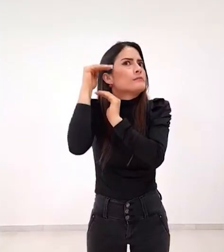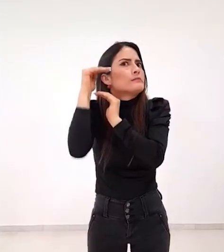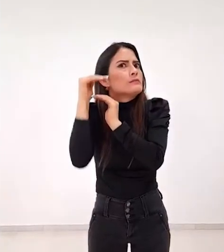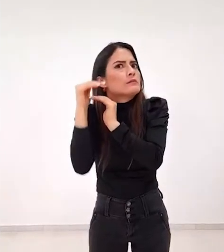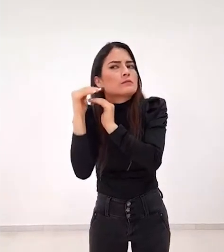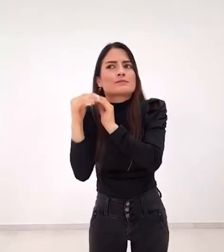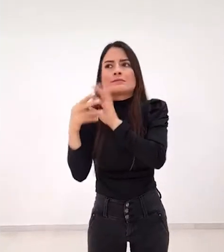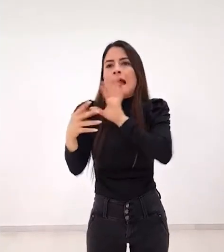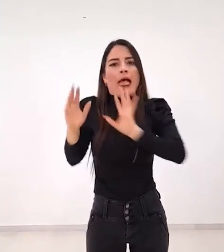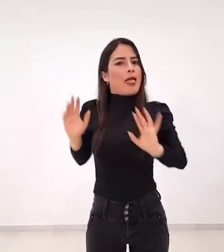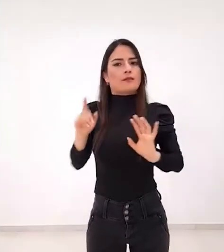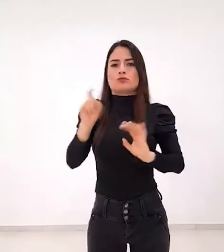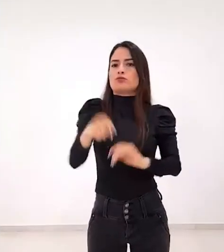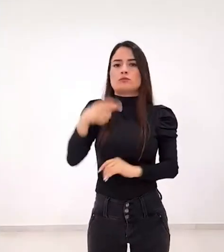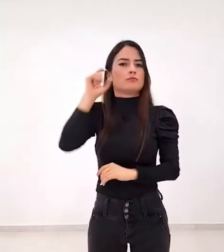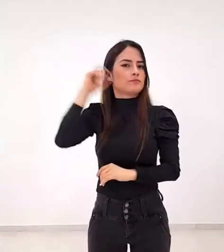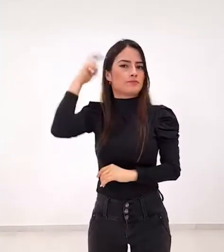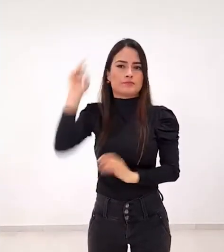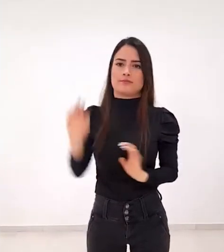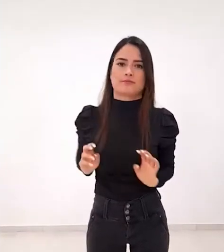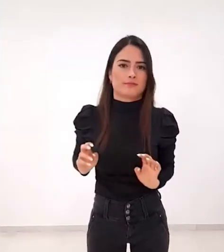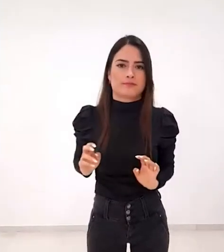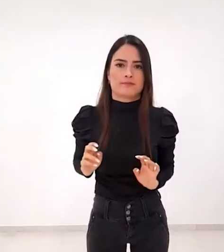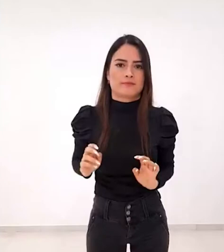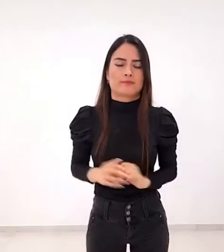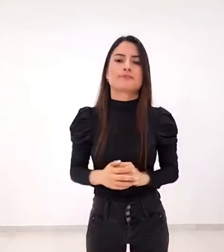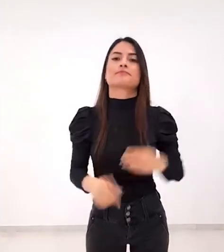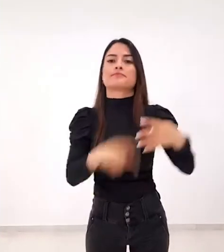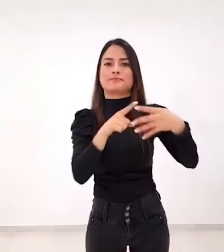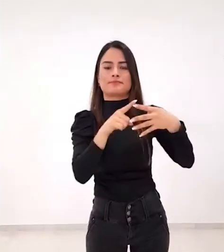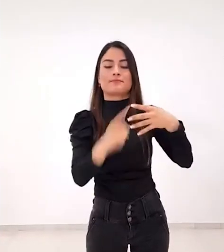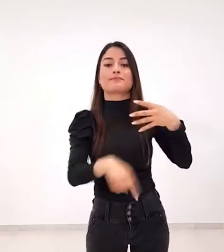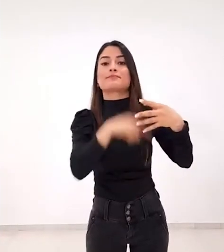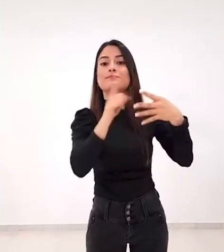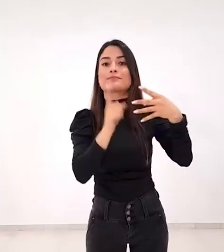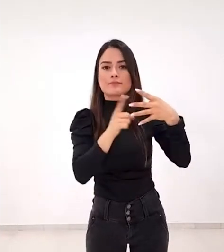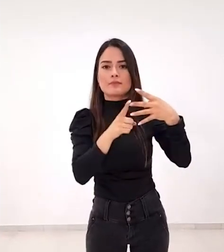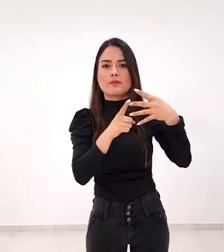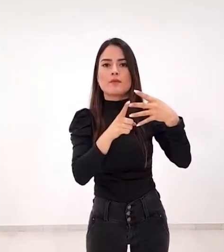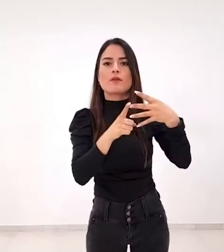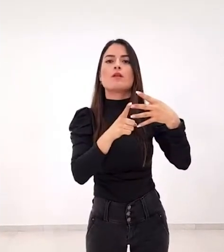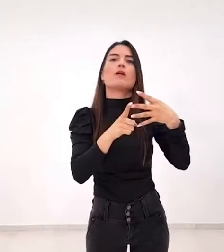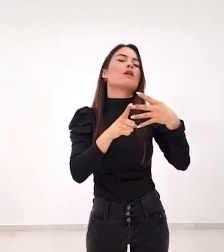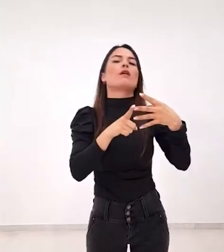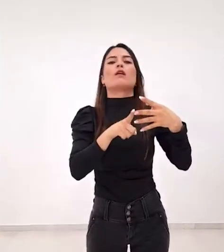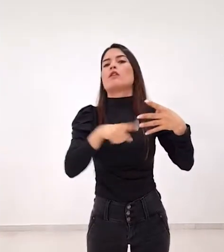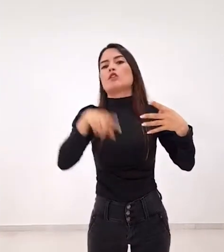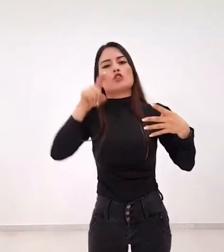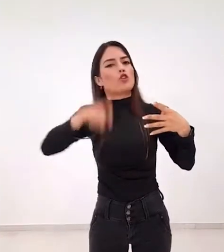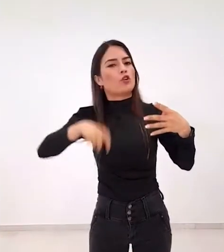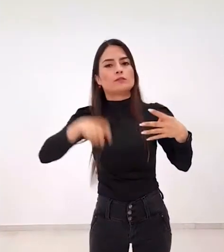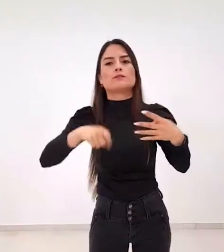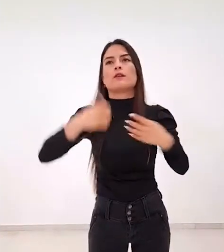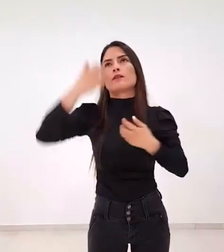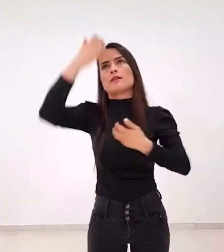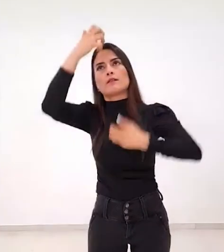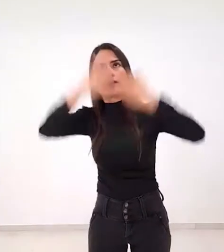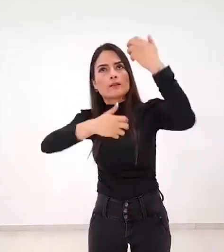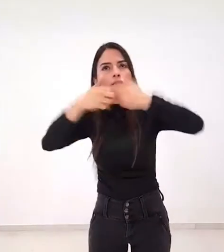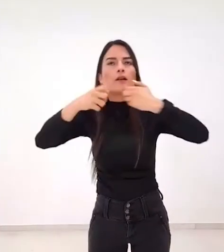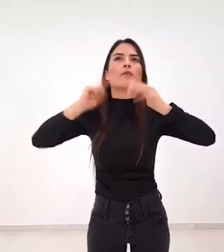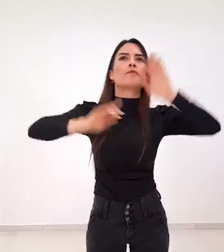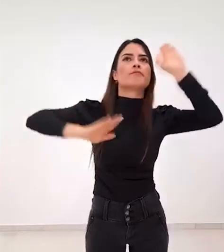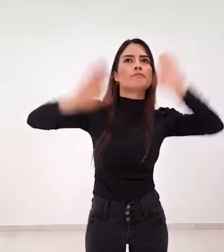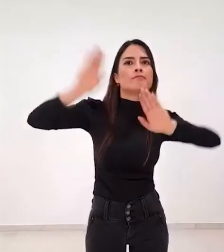este lugar donde esas personas tendrán que que afluyen o realizar controles